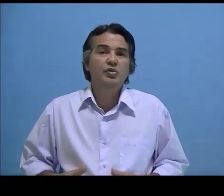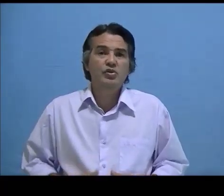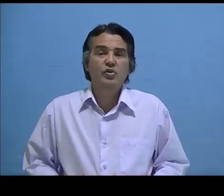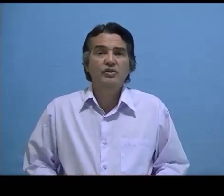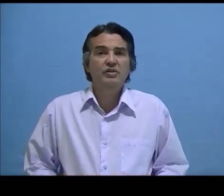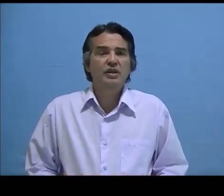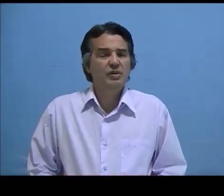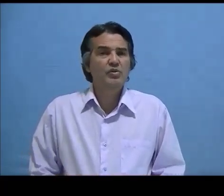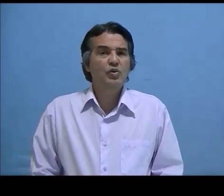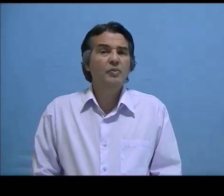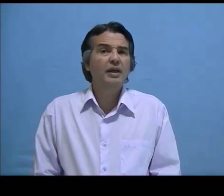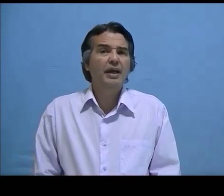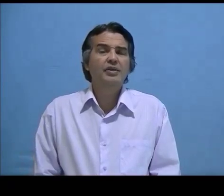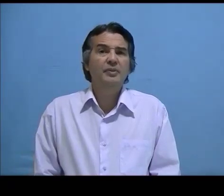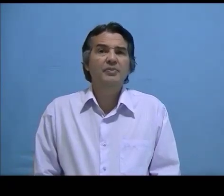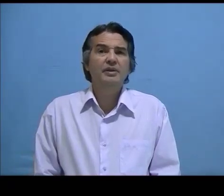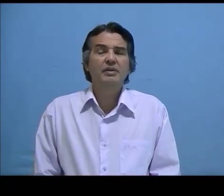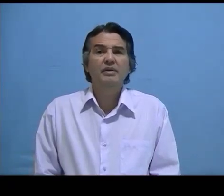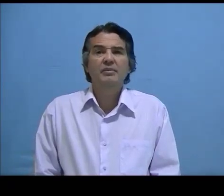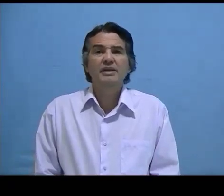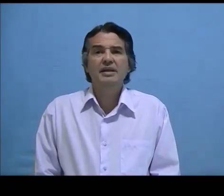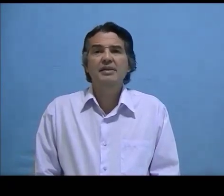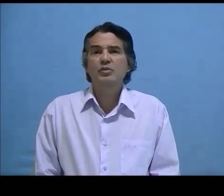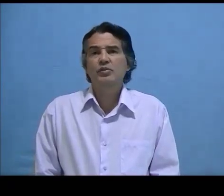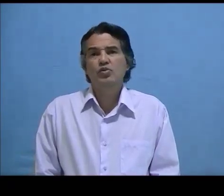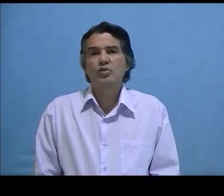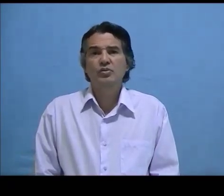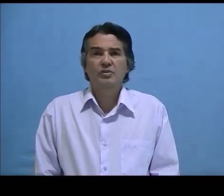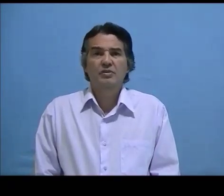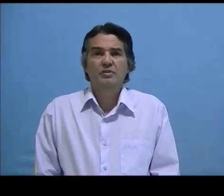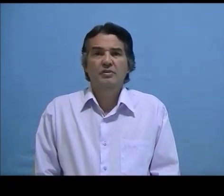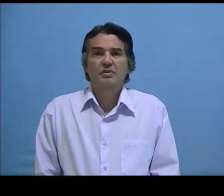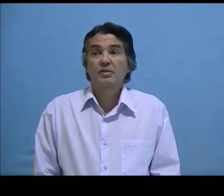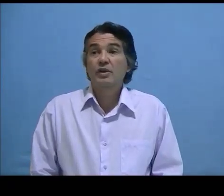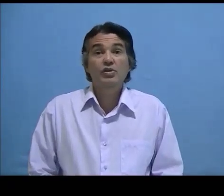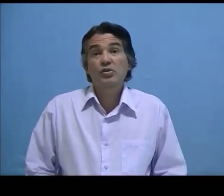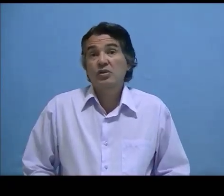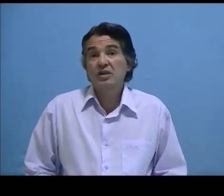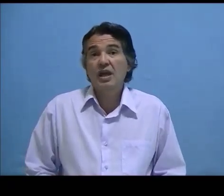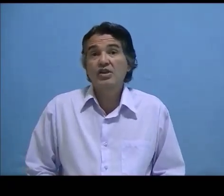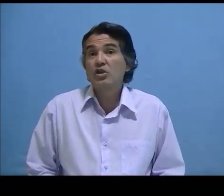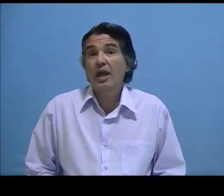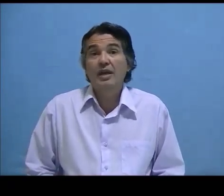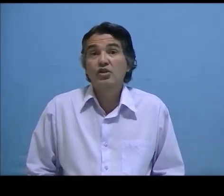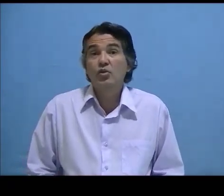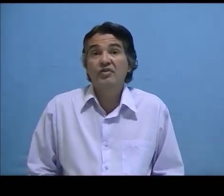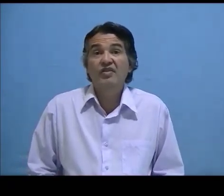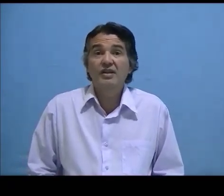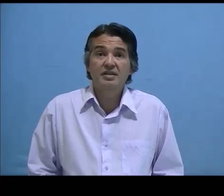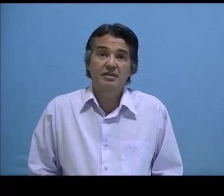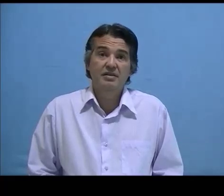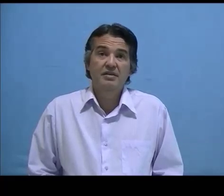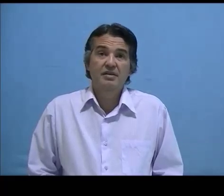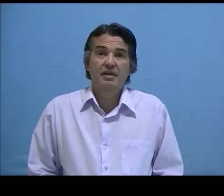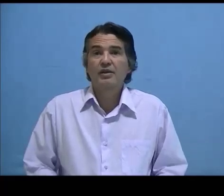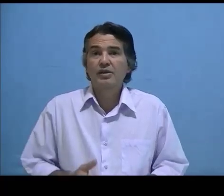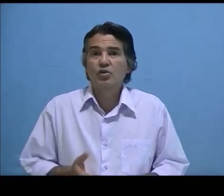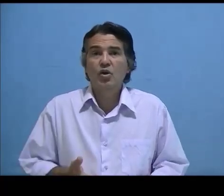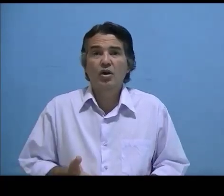obrigações do cotidiano, é muito complicado para poder passar isso para o surdo. São questões sociais, de regras de convivência. Quer na escola,